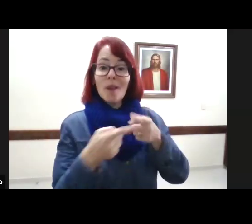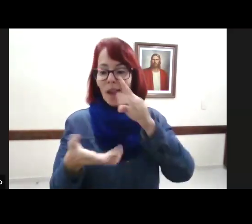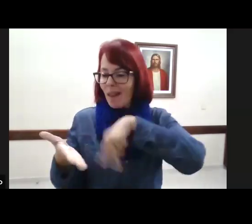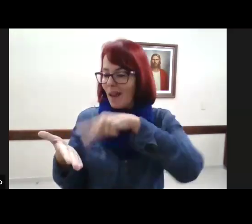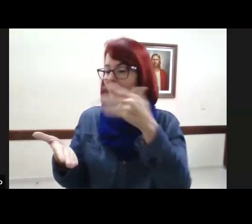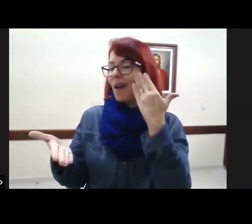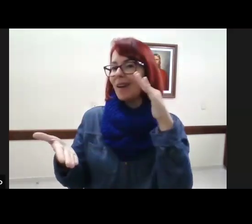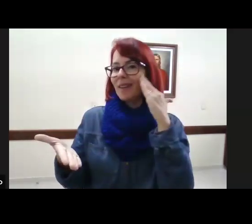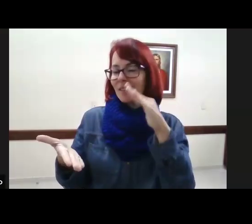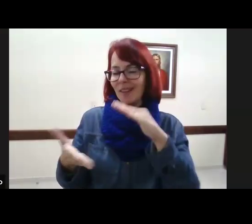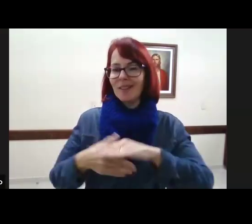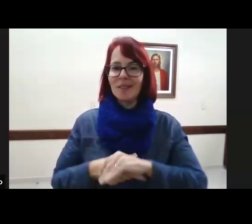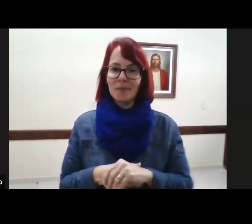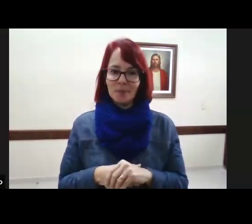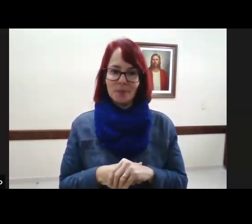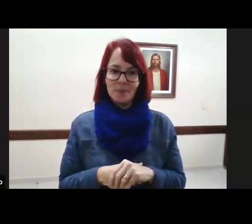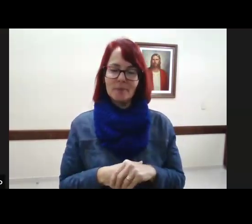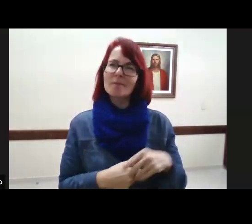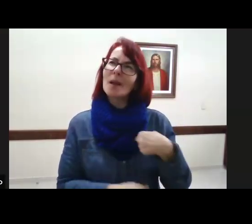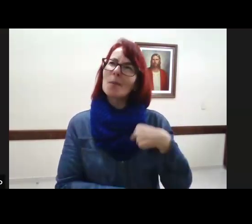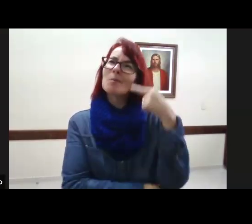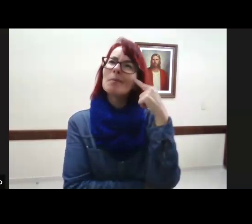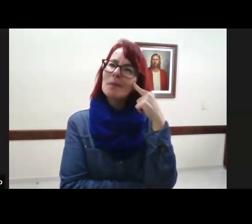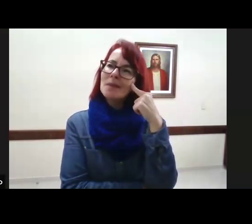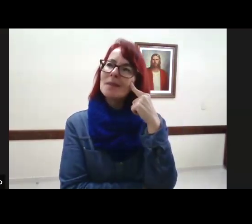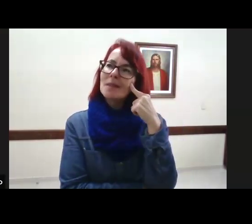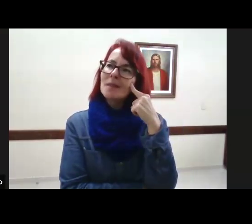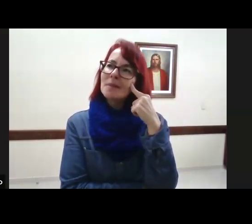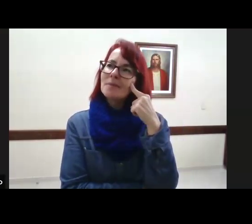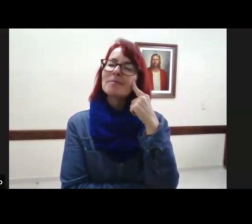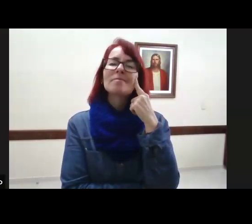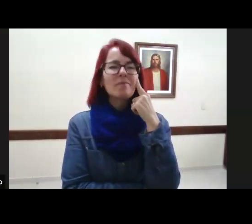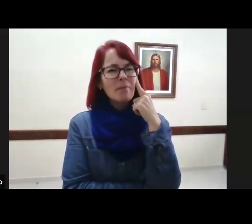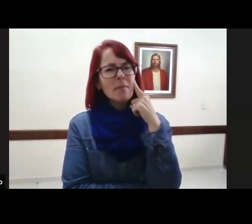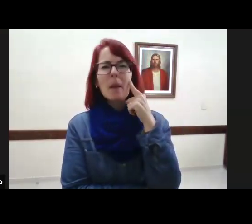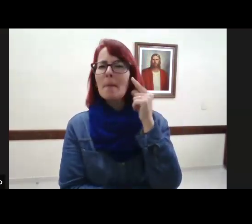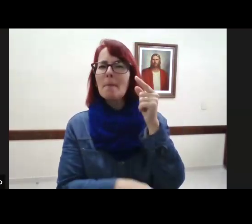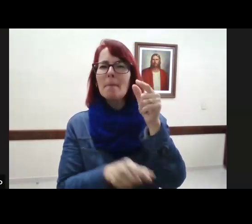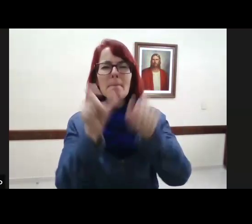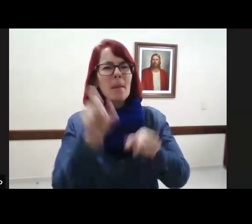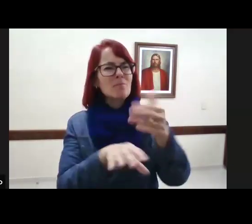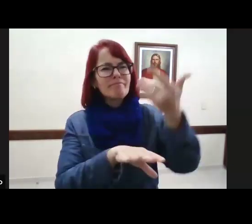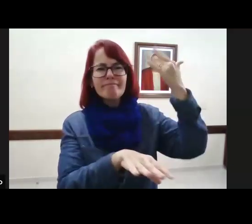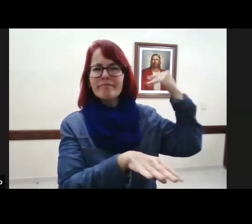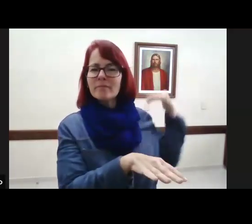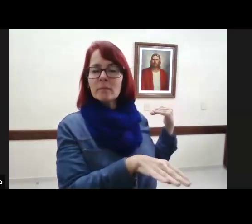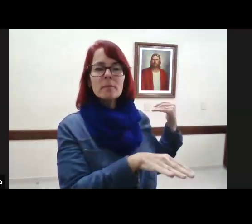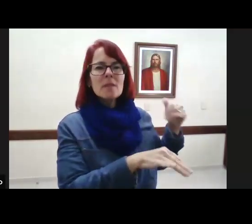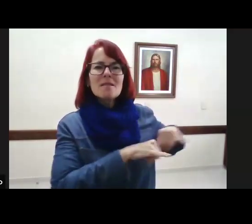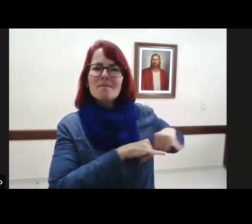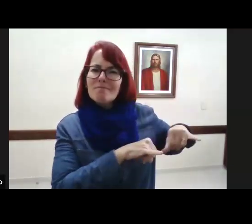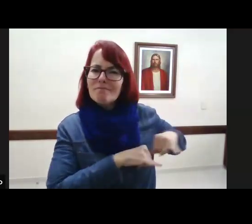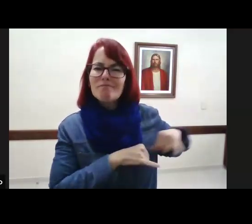Escrituras. E me fez pensar como tantos sacrifícios de outras pessoas que vieram antes da gente,